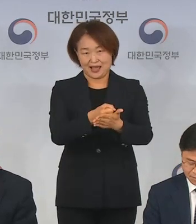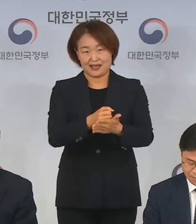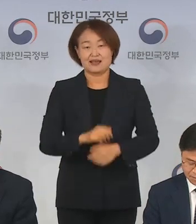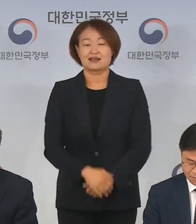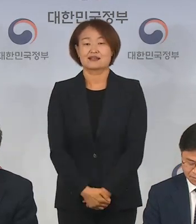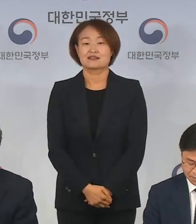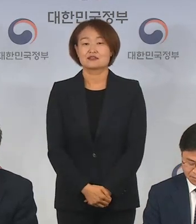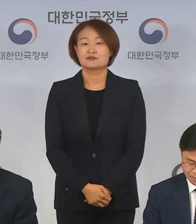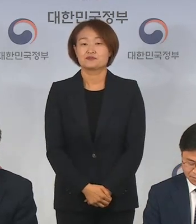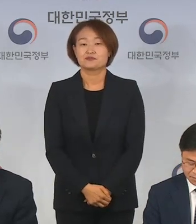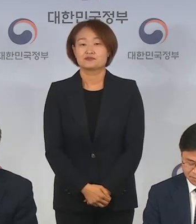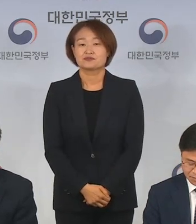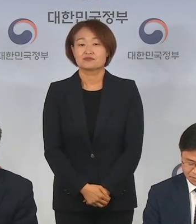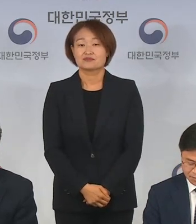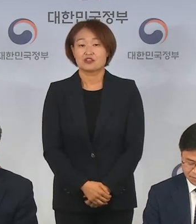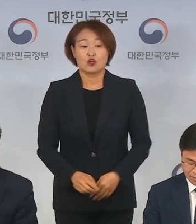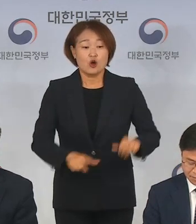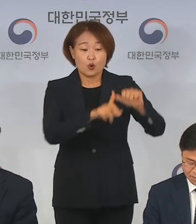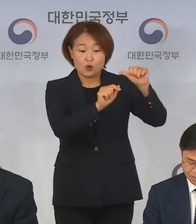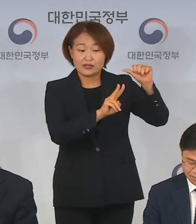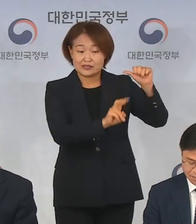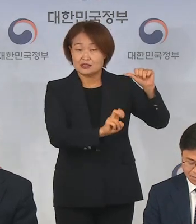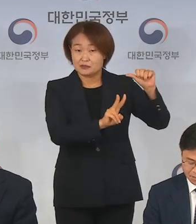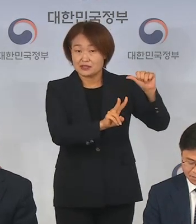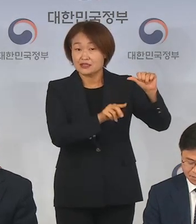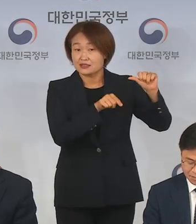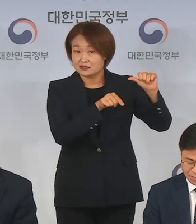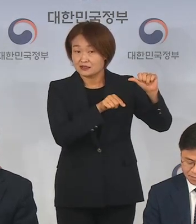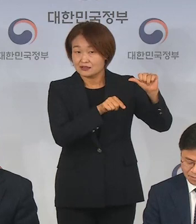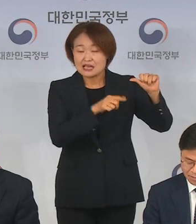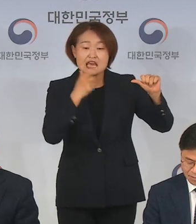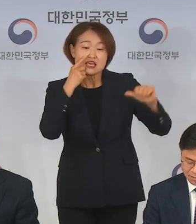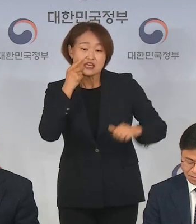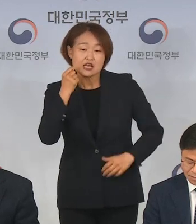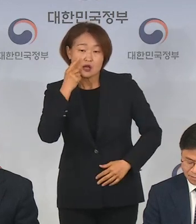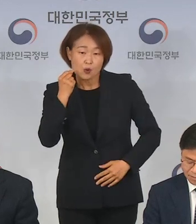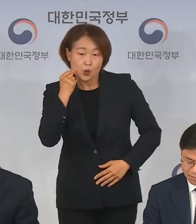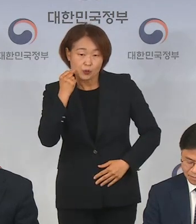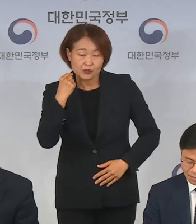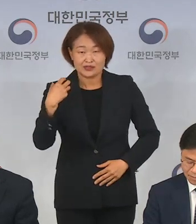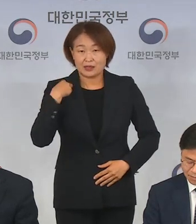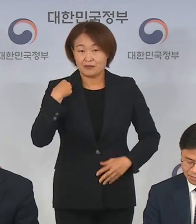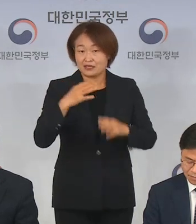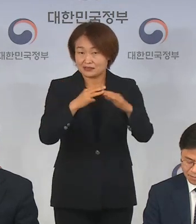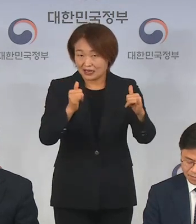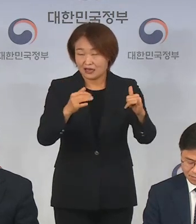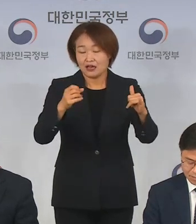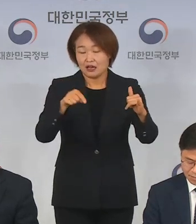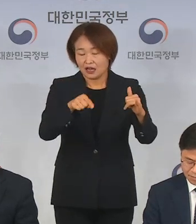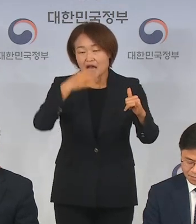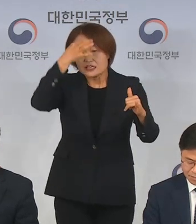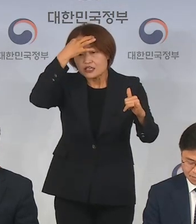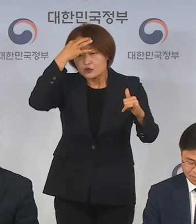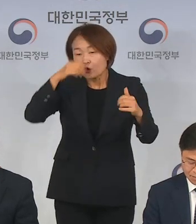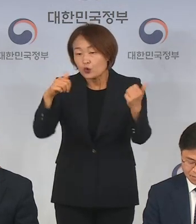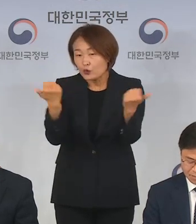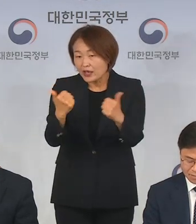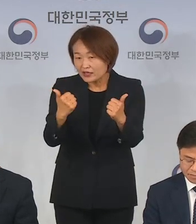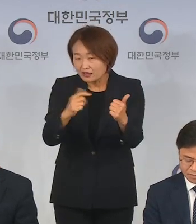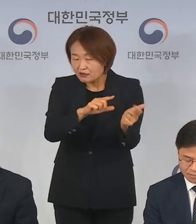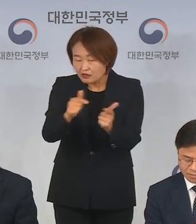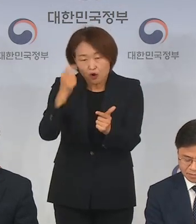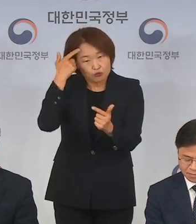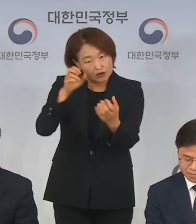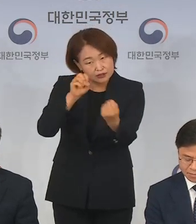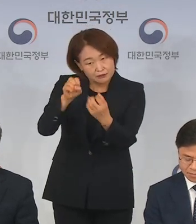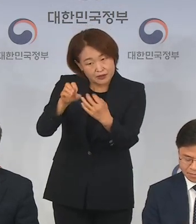하였습니다. 첫날인 5월 22일에는 일본 관계기관과 기술회의 및 질의응답을 한